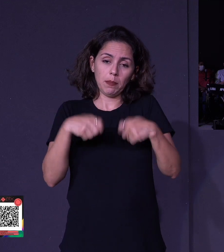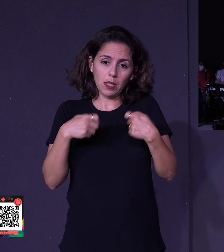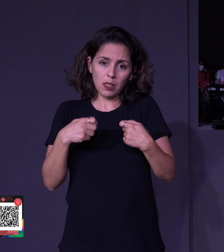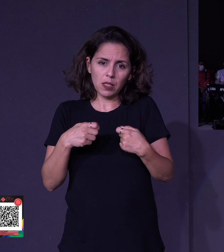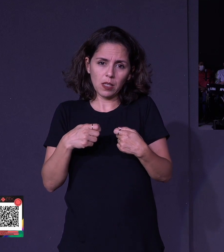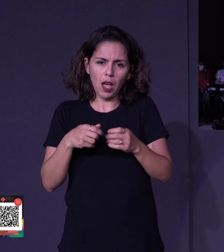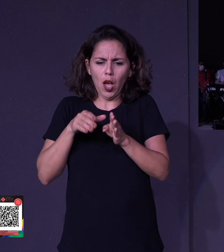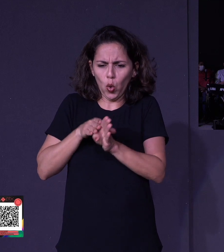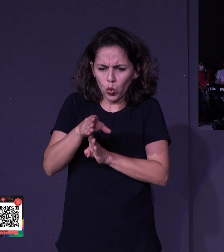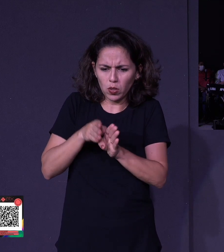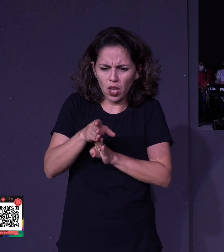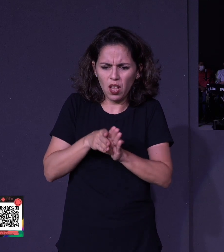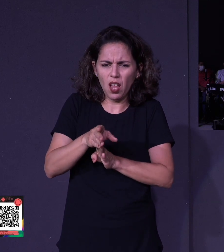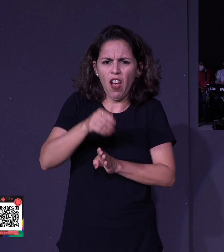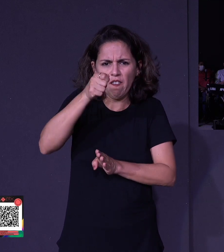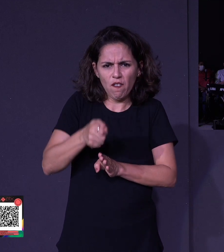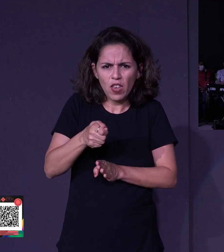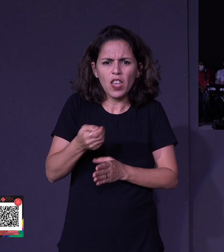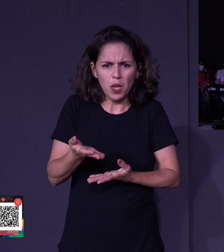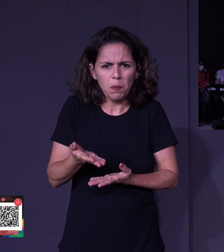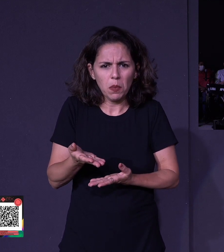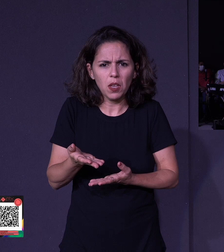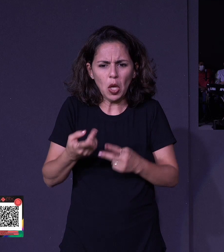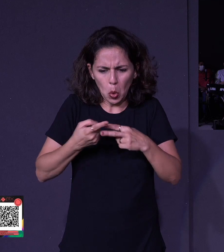repreendendo. Não faça de forma desequilibrada.